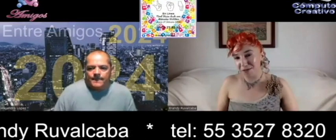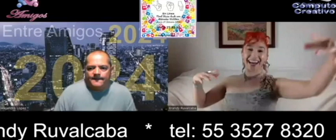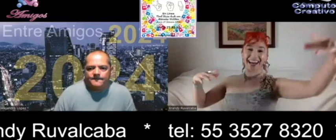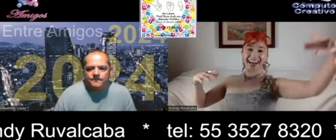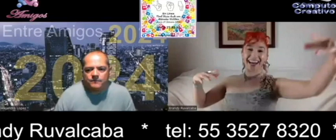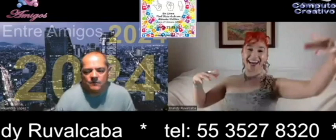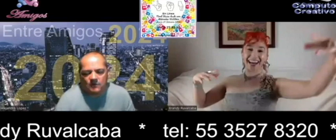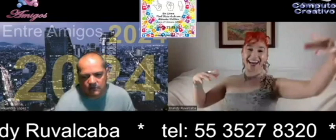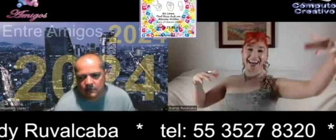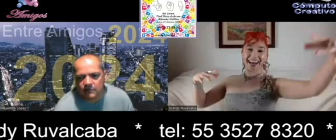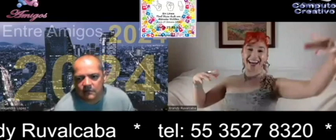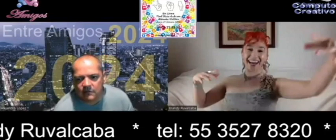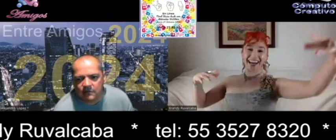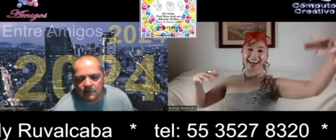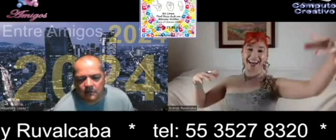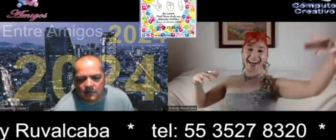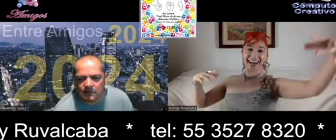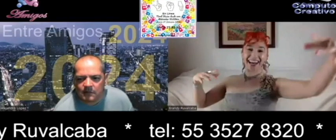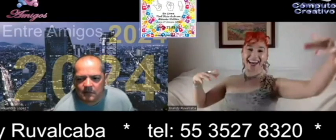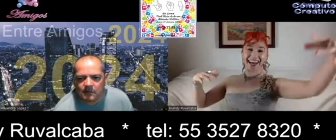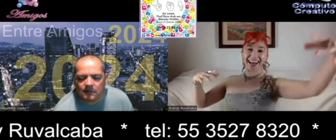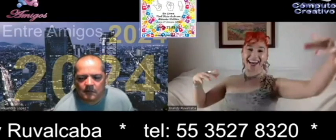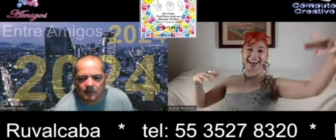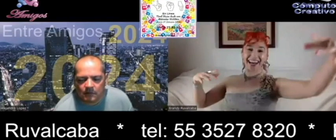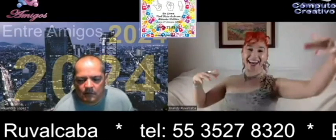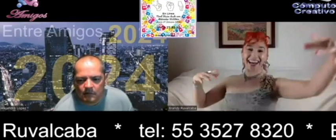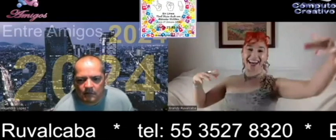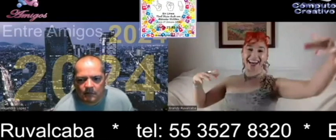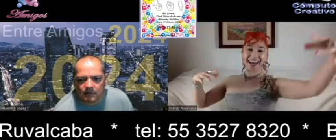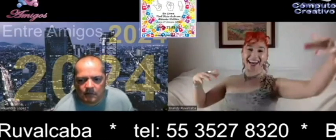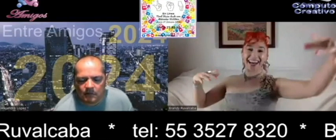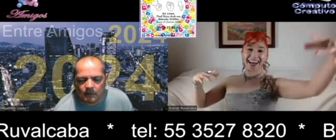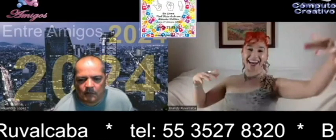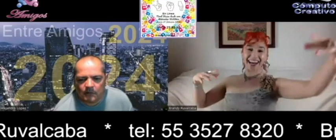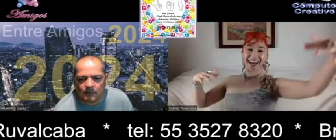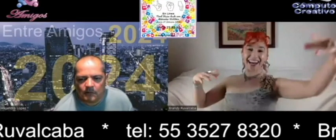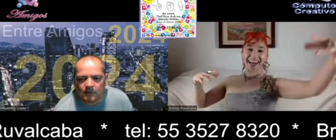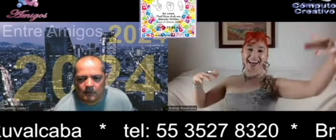"Ah, distancia extrema, no, tampoco. Pero bueno, eso